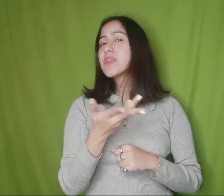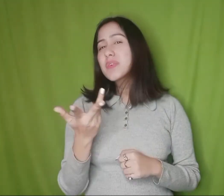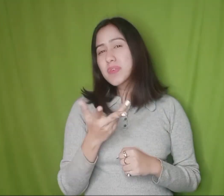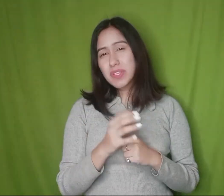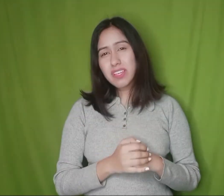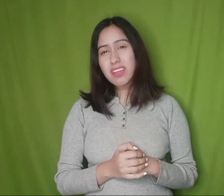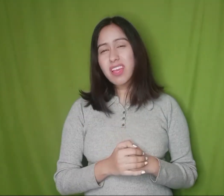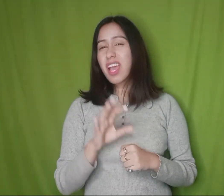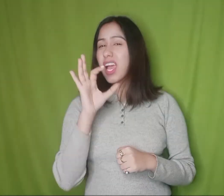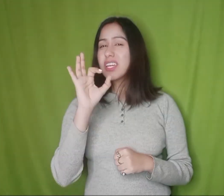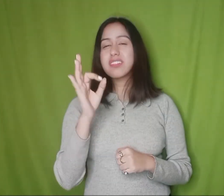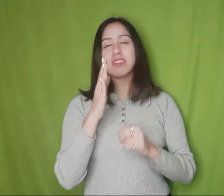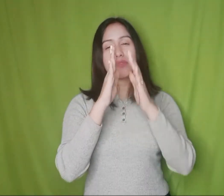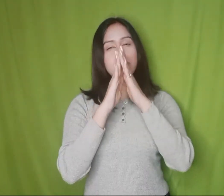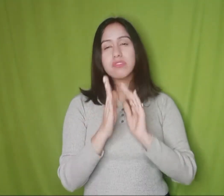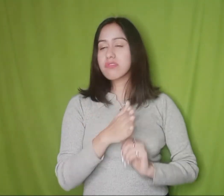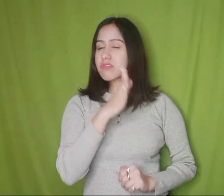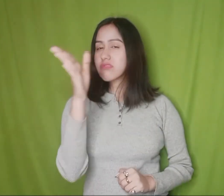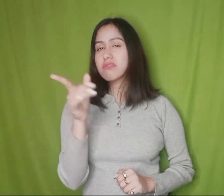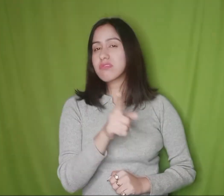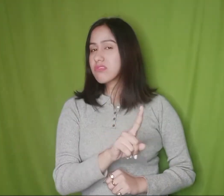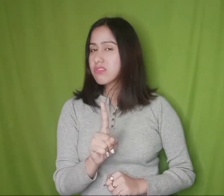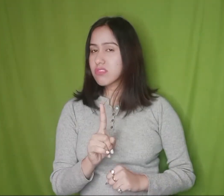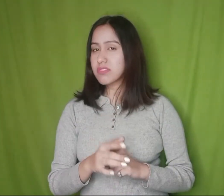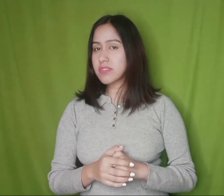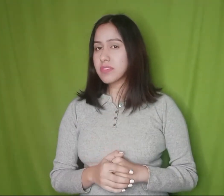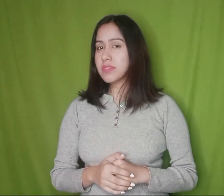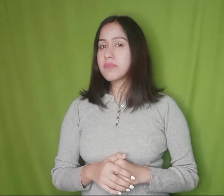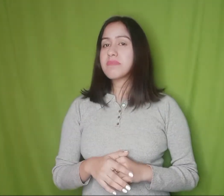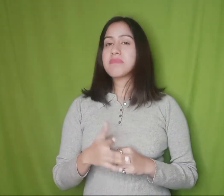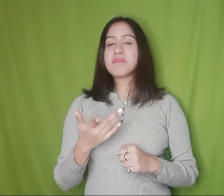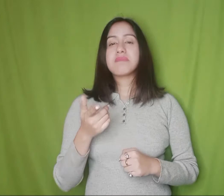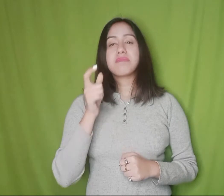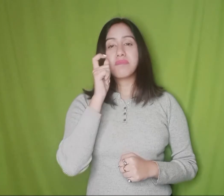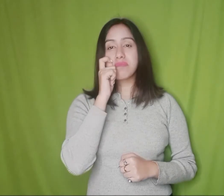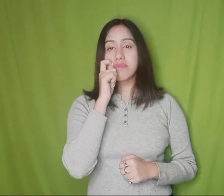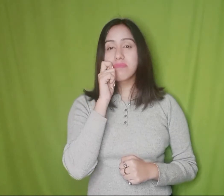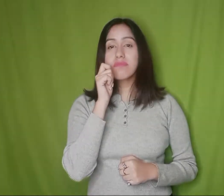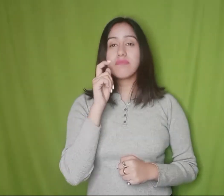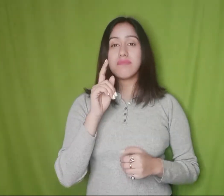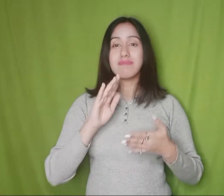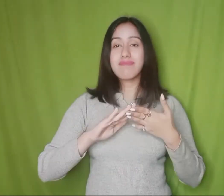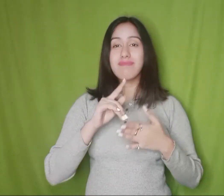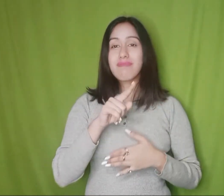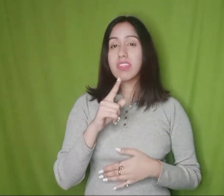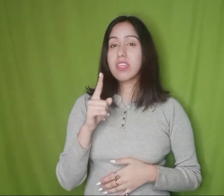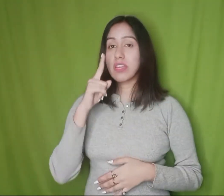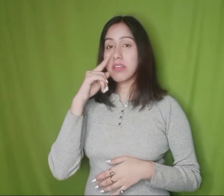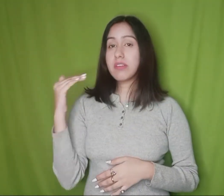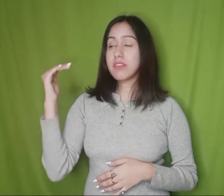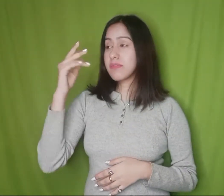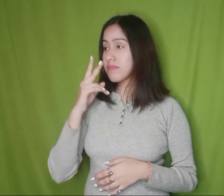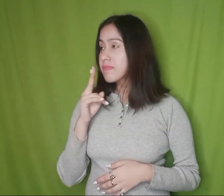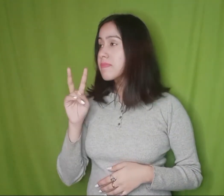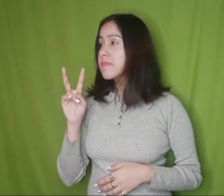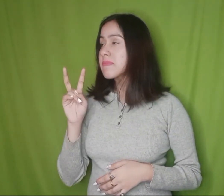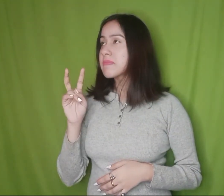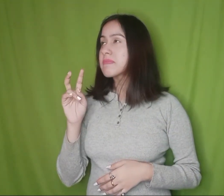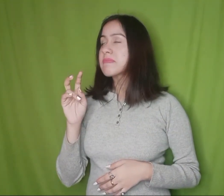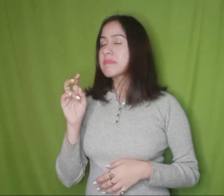हैं। अरे जाने कितने साधु आते हैं वहां, पता नहीं क्या चलता होगा। भोजराज ने एक गुस्से भरी नजर से उदा को